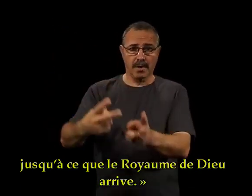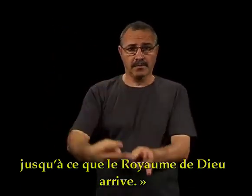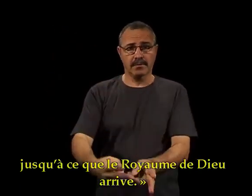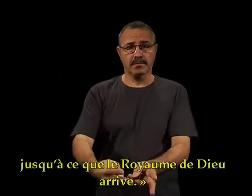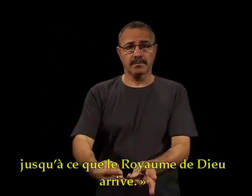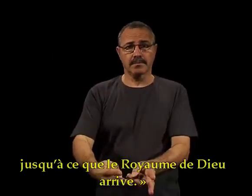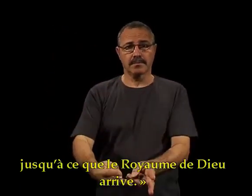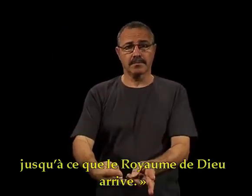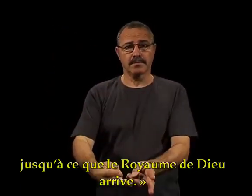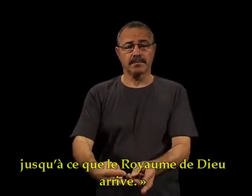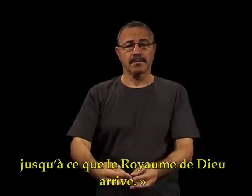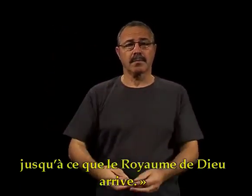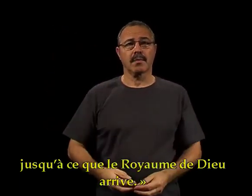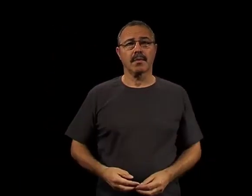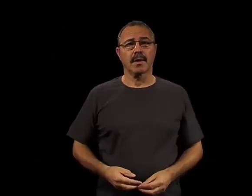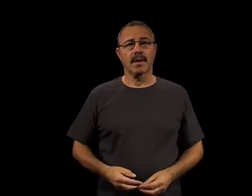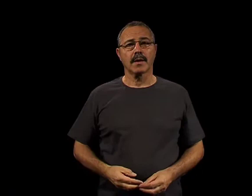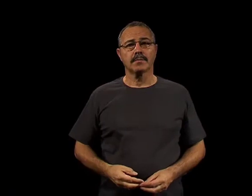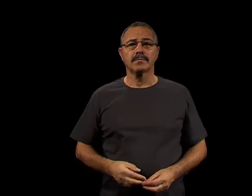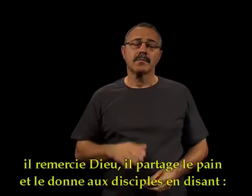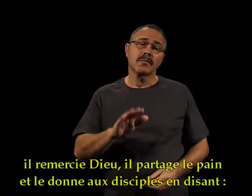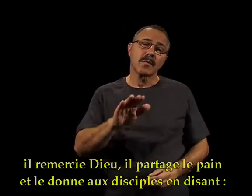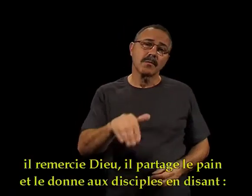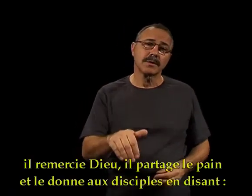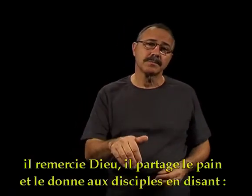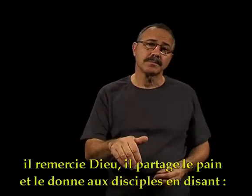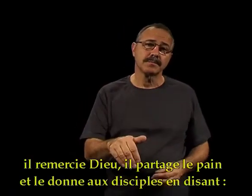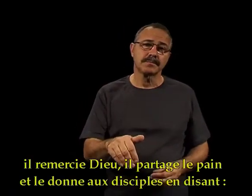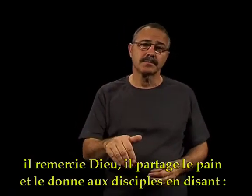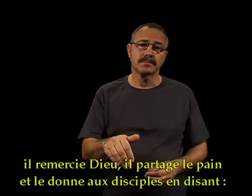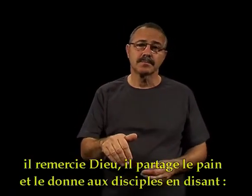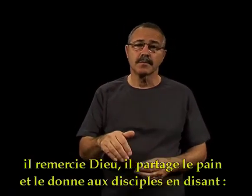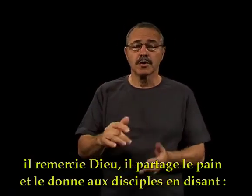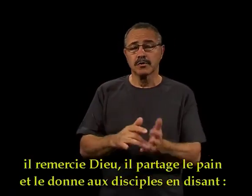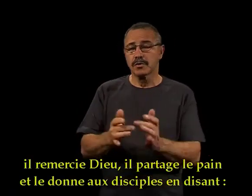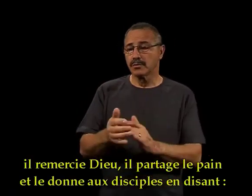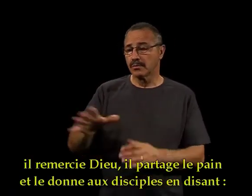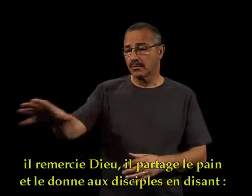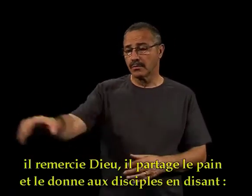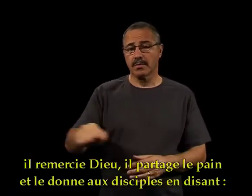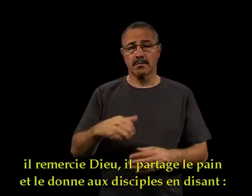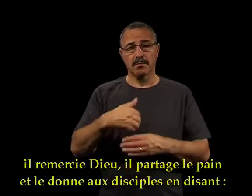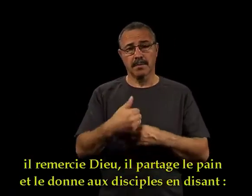Ensuite, Jésus prend du pain,